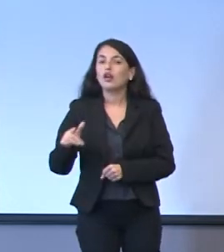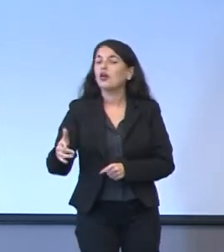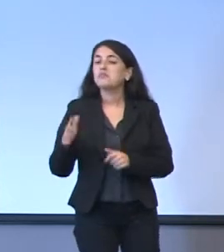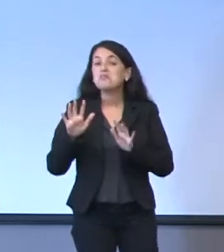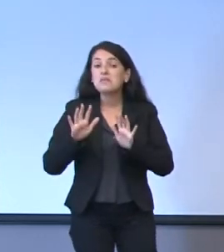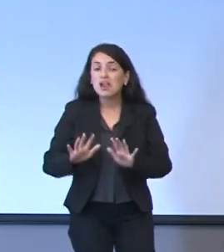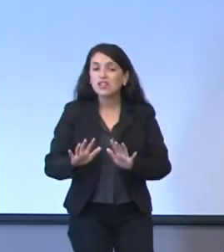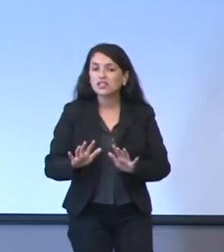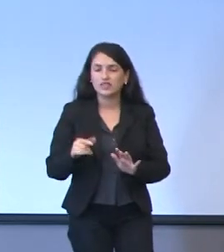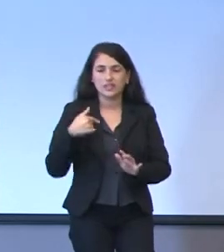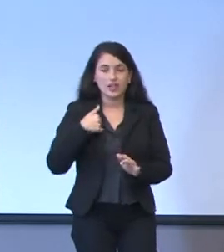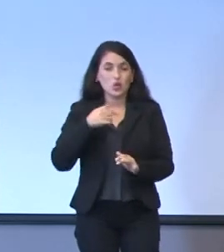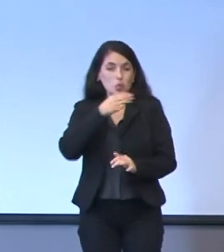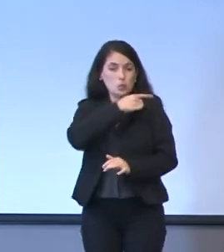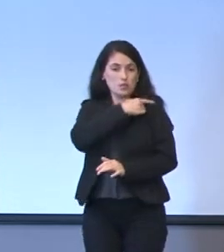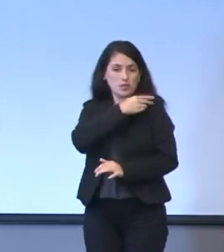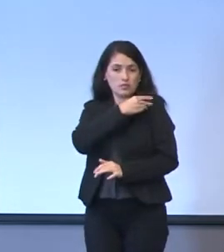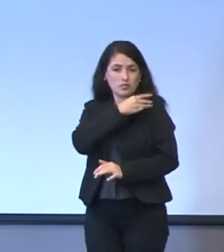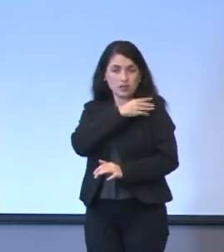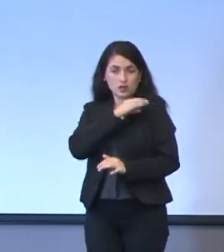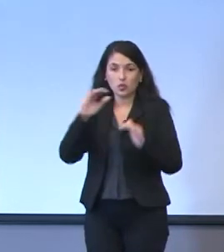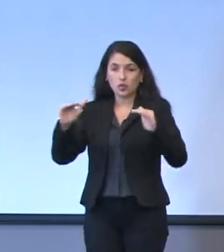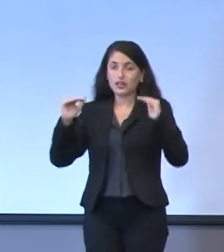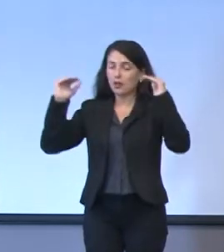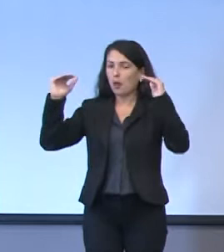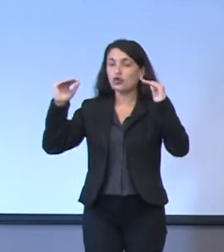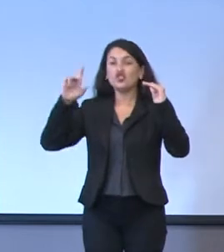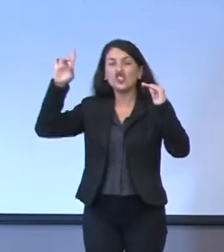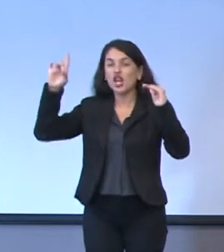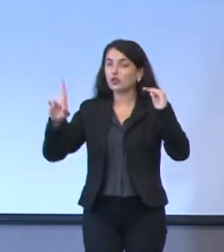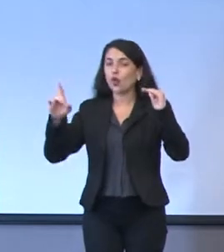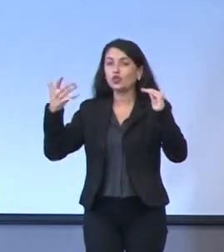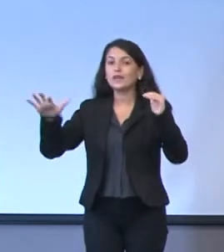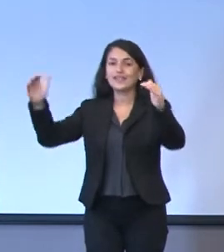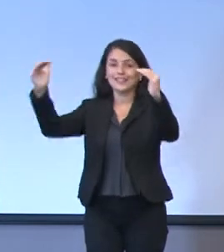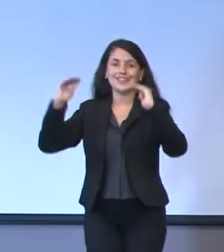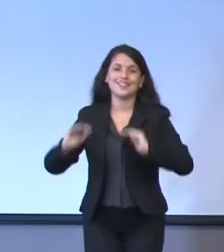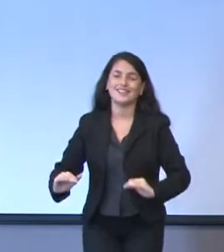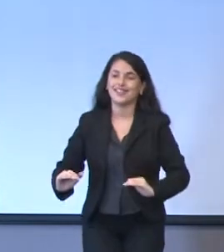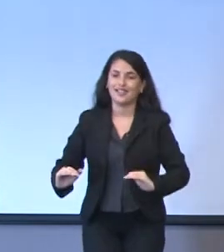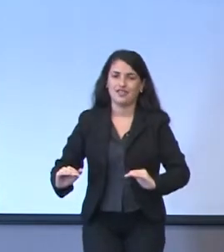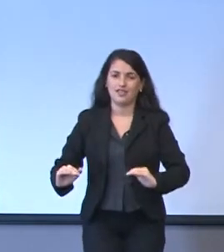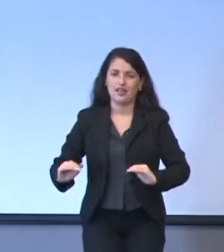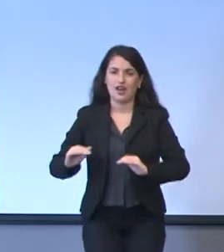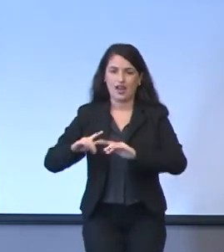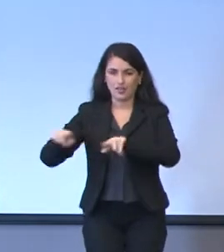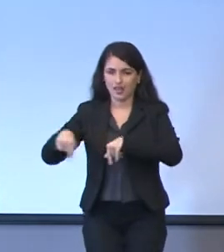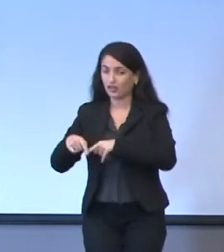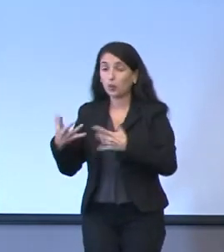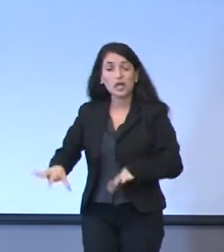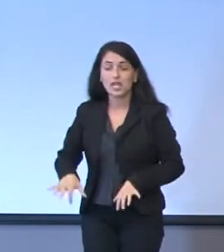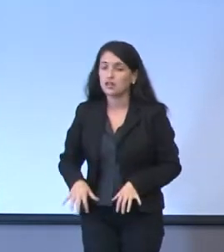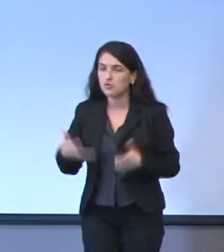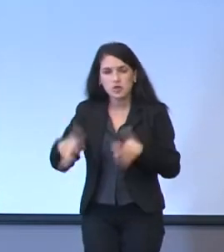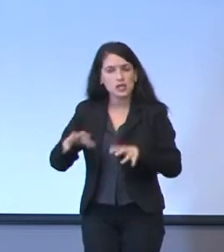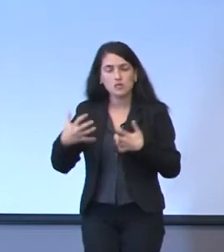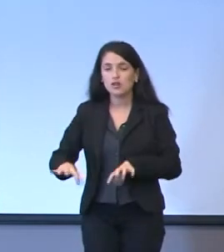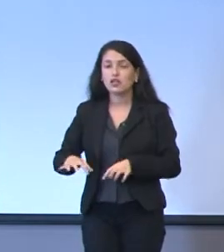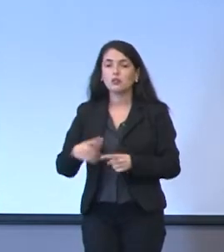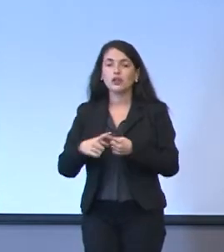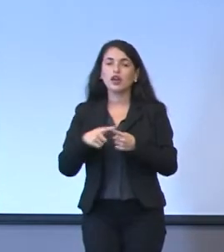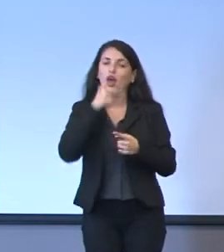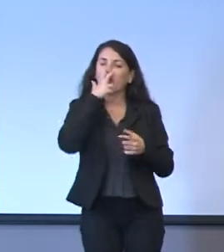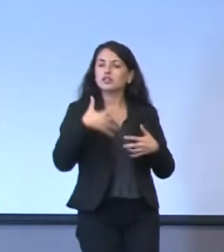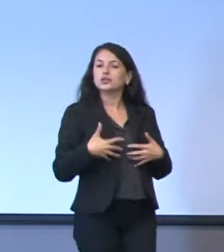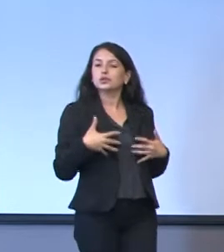descer o ensino médio. Porque era uma questão de status, subir as escadas, né,